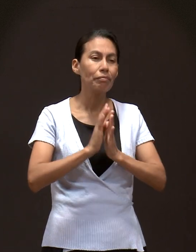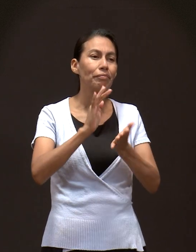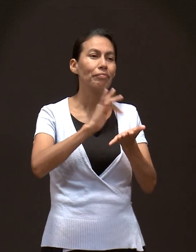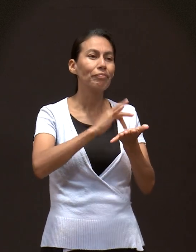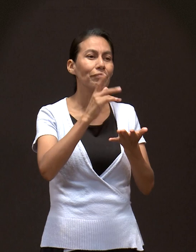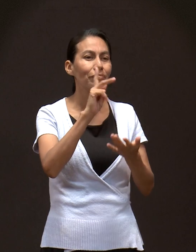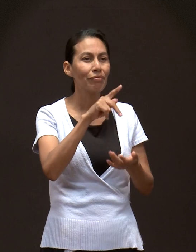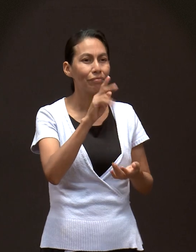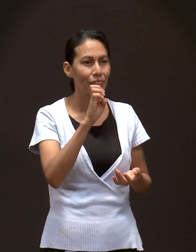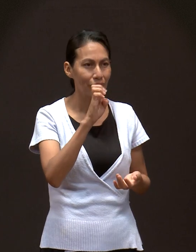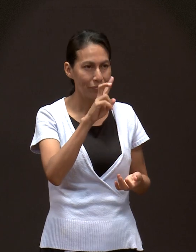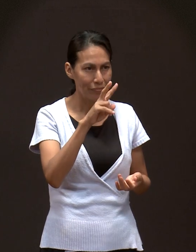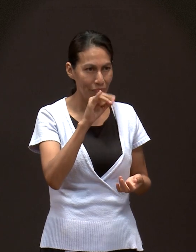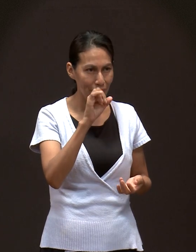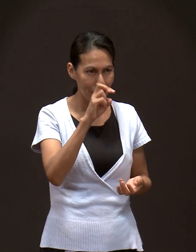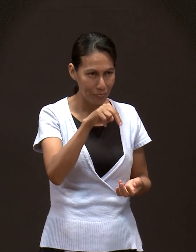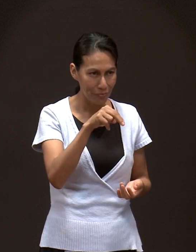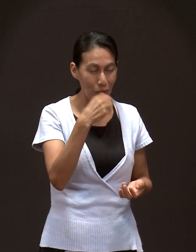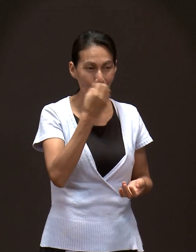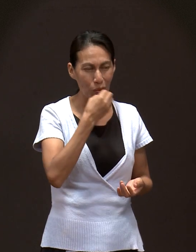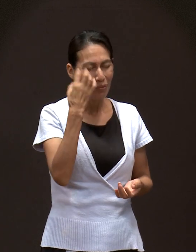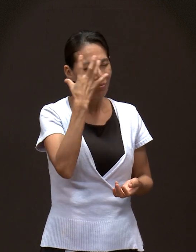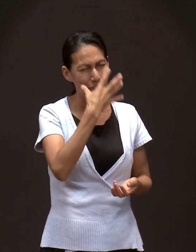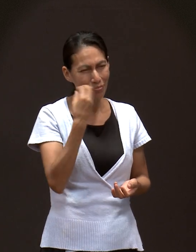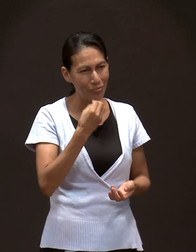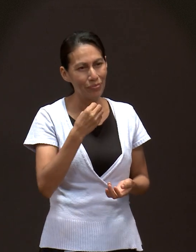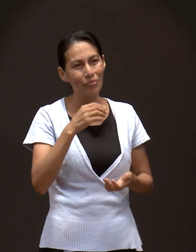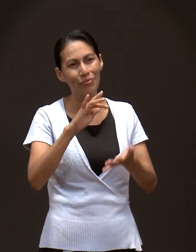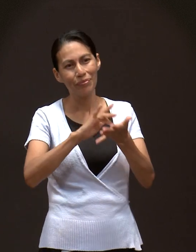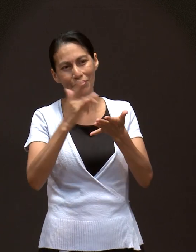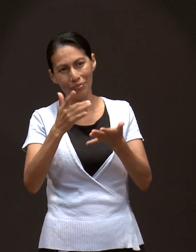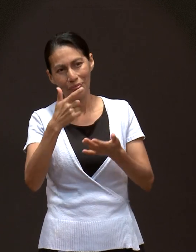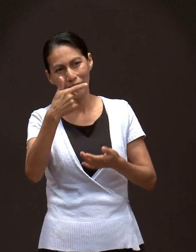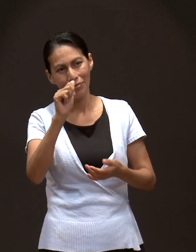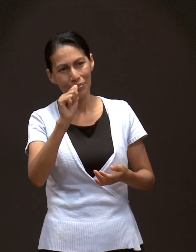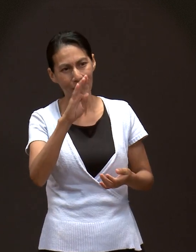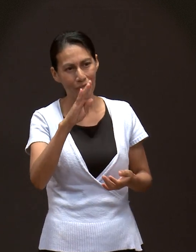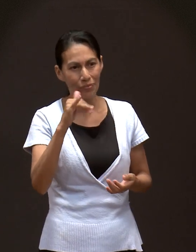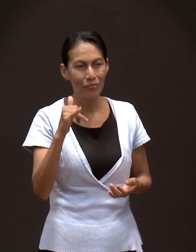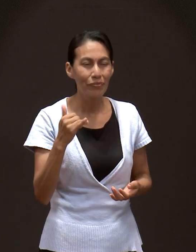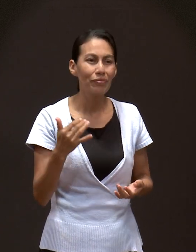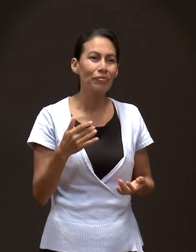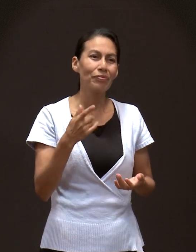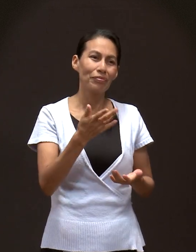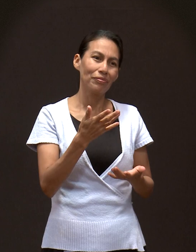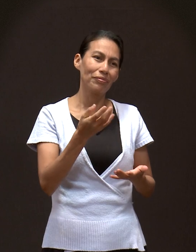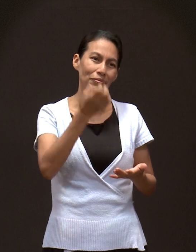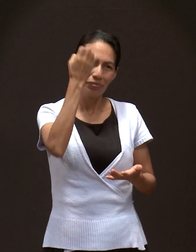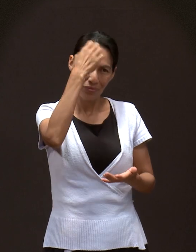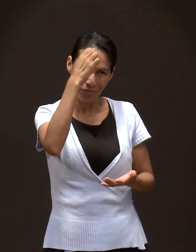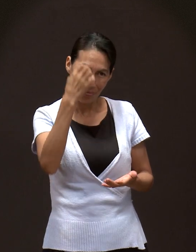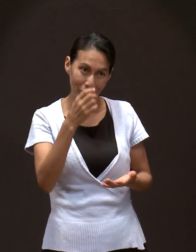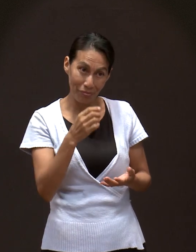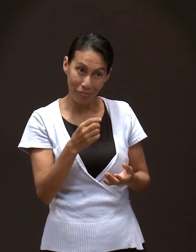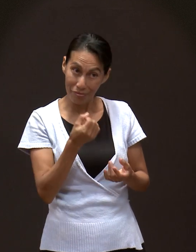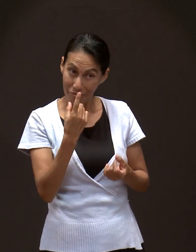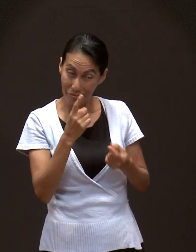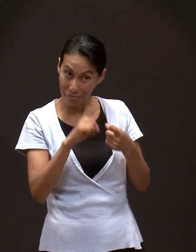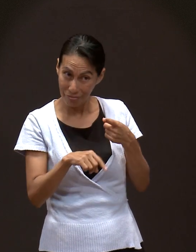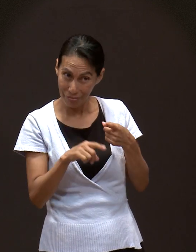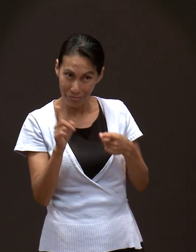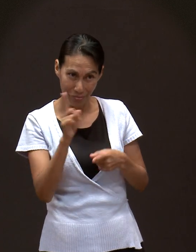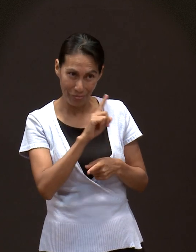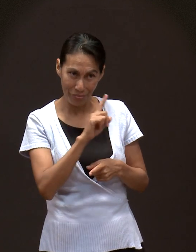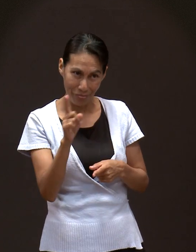Gracias Kevin por esa linda oración. Gracias Gaby por estar con nosotros compartiendo una experiencia que nadie te la